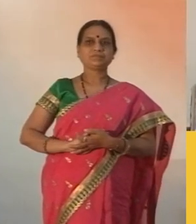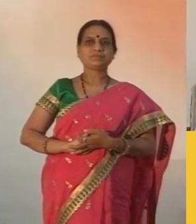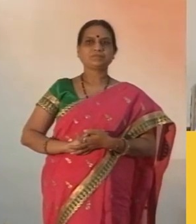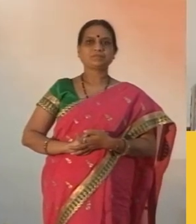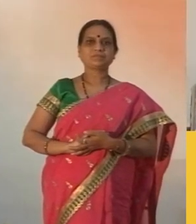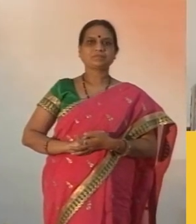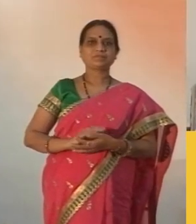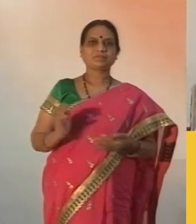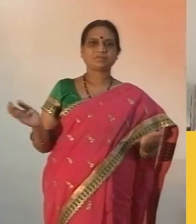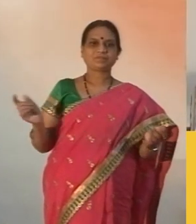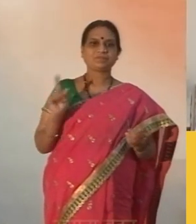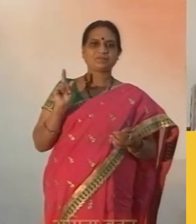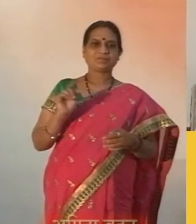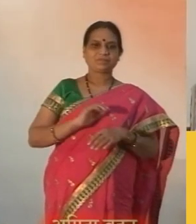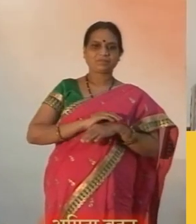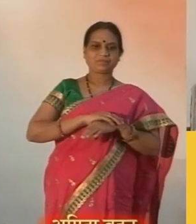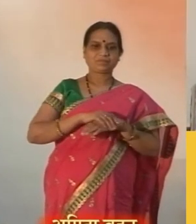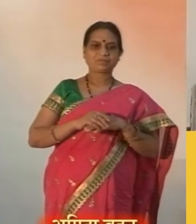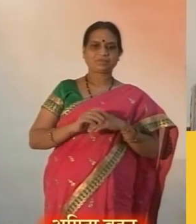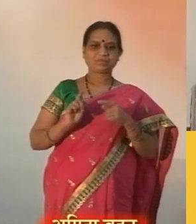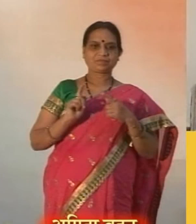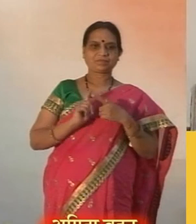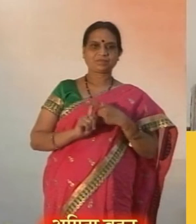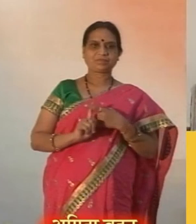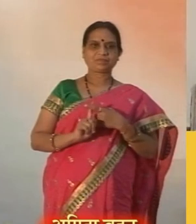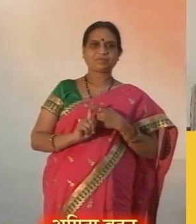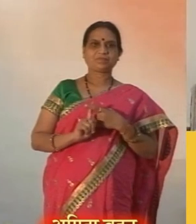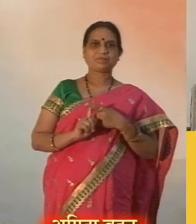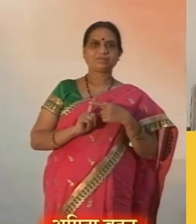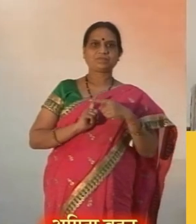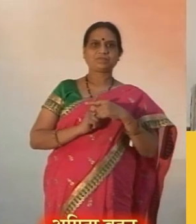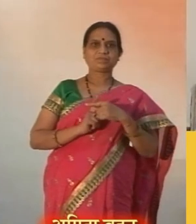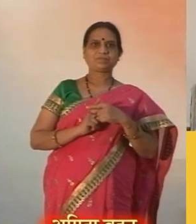एक प्यारा सा संबंध जोड़ने की आवश्यकता है।